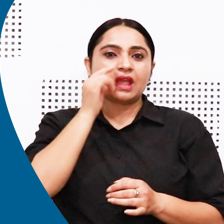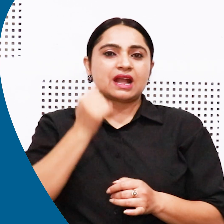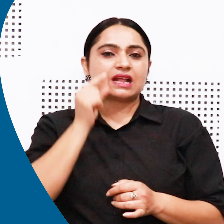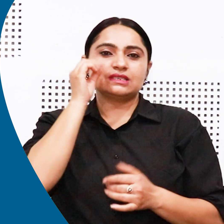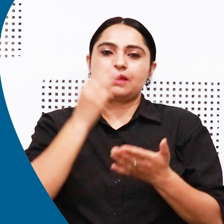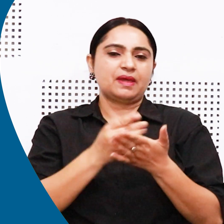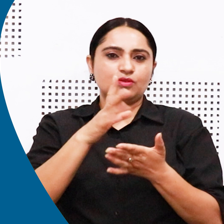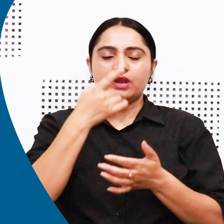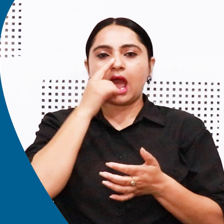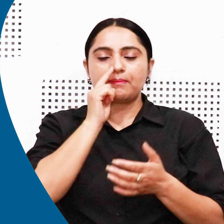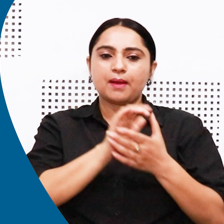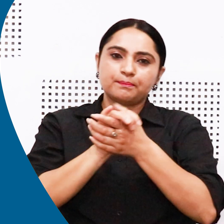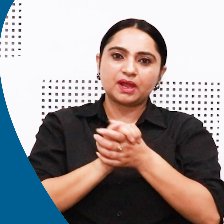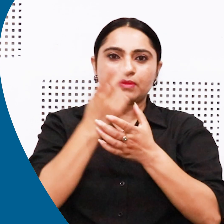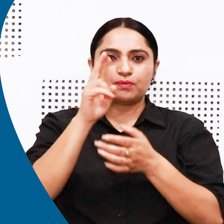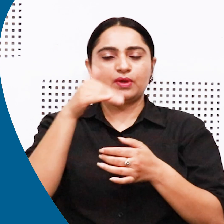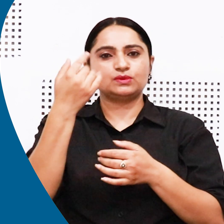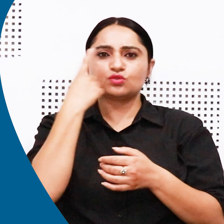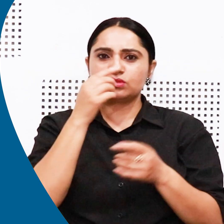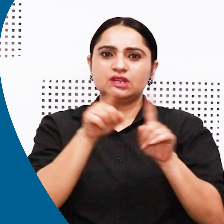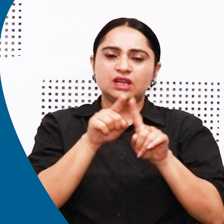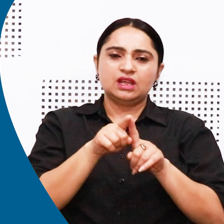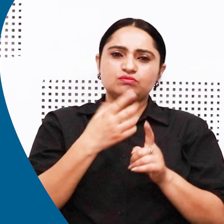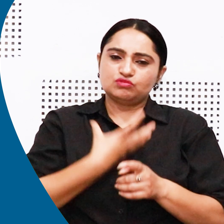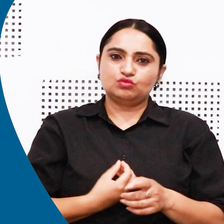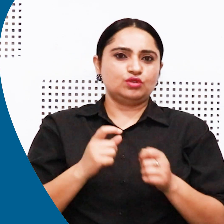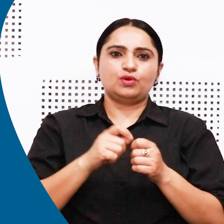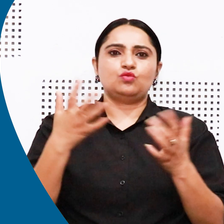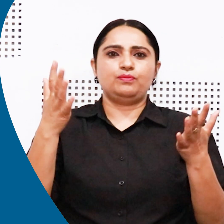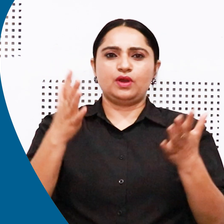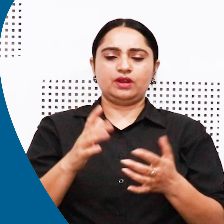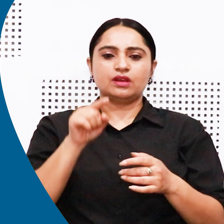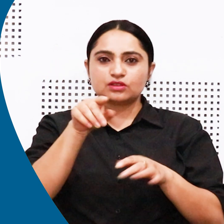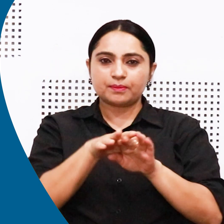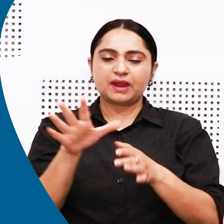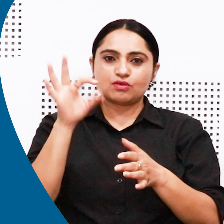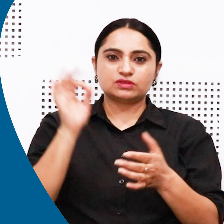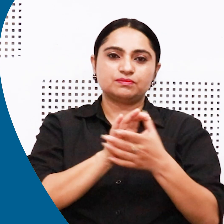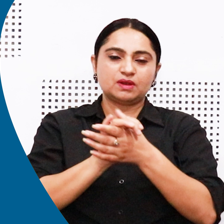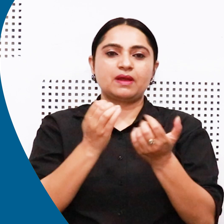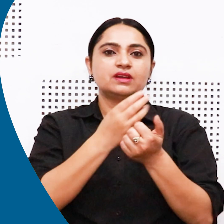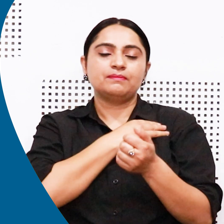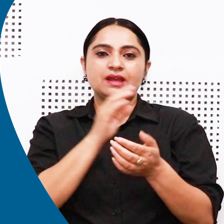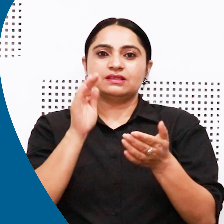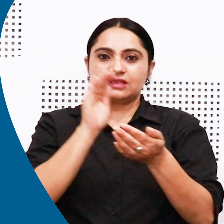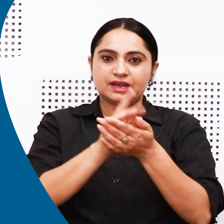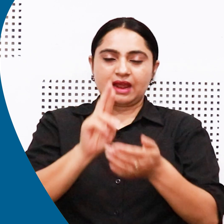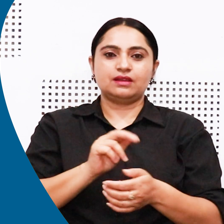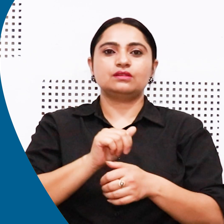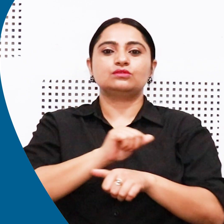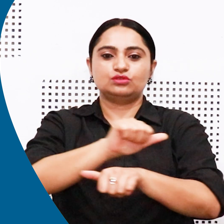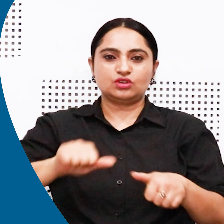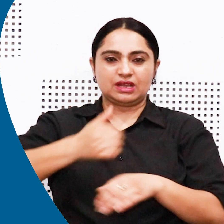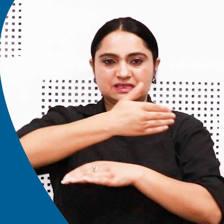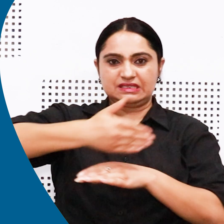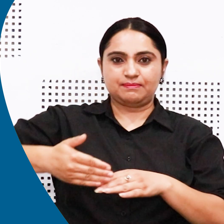मात्र होइन क्या आमा, मेलमिलाप भइसकेपछि अब कसैले मन अमिलो बनाउनु भएन। तपाईहरुले नै रोजेका मेलमिलापकर्ता राखेर जग्गाको साँड सिमाना